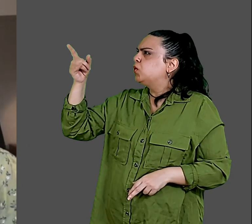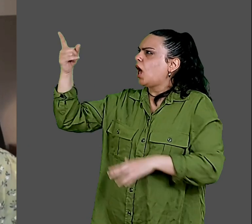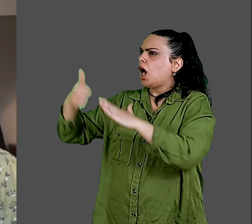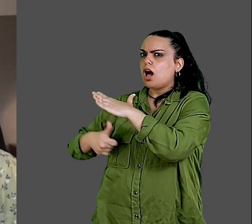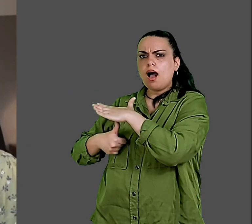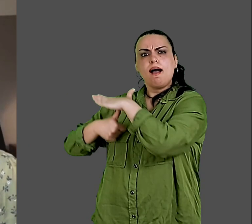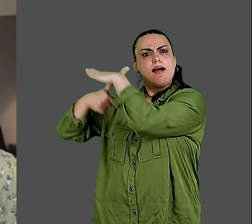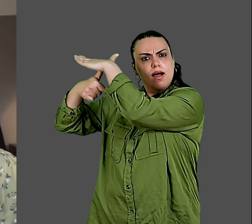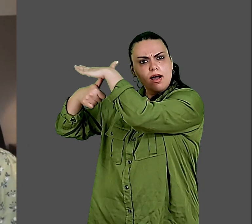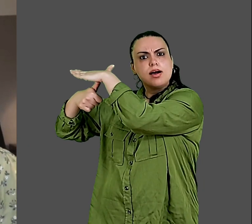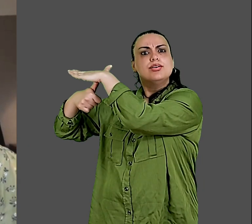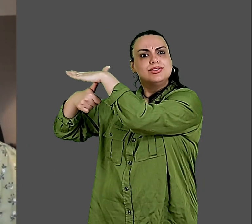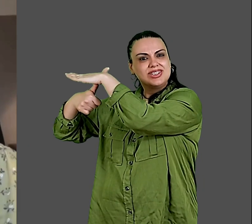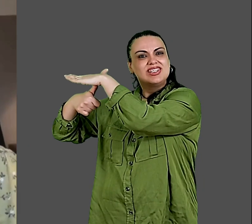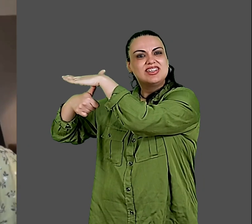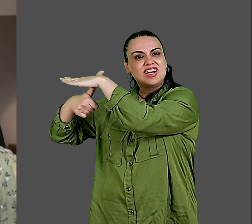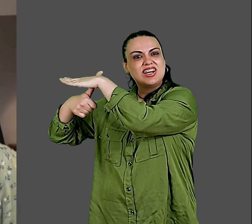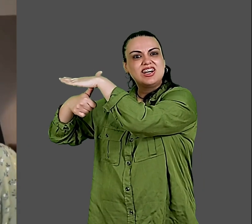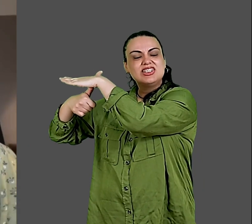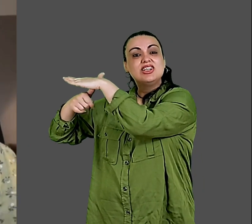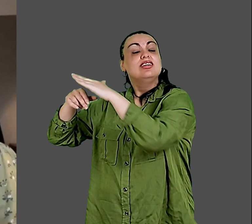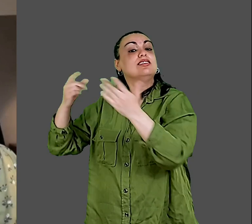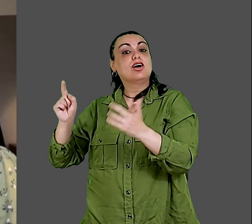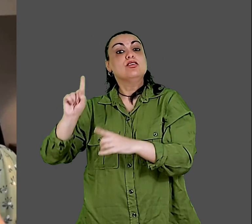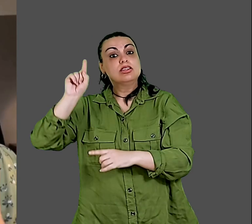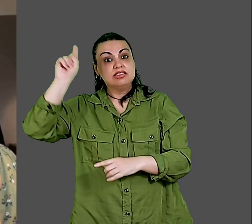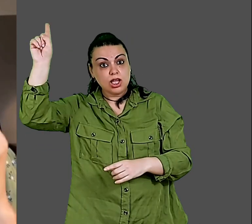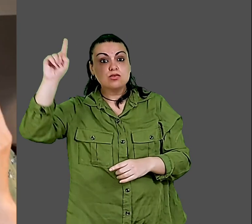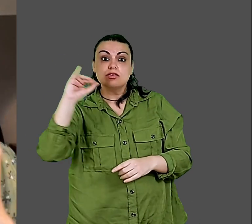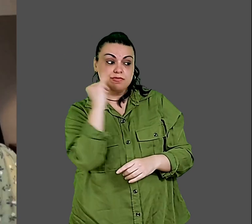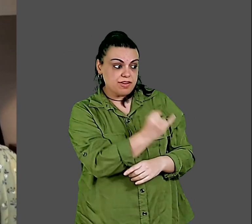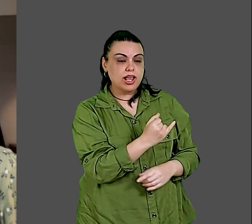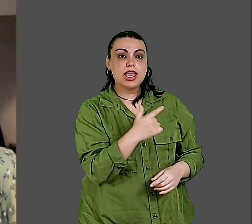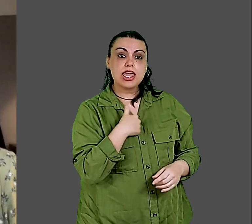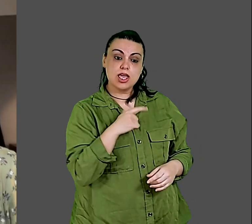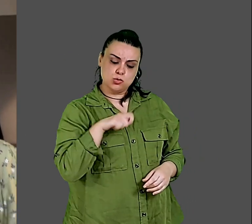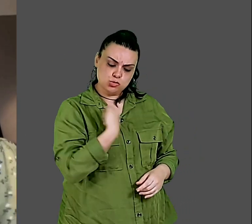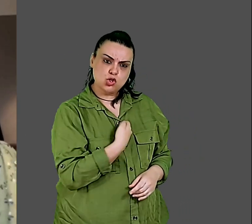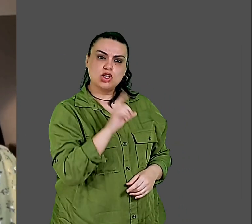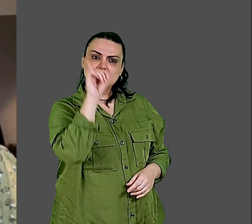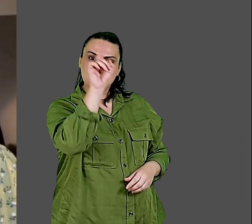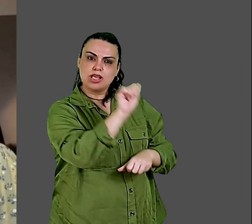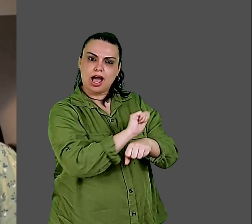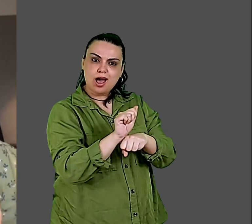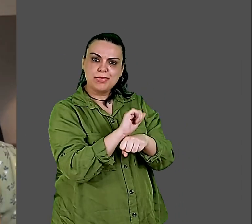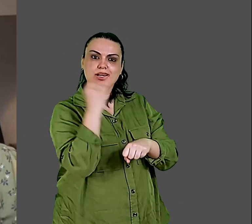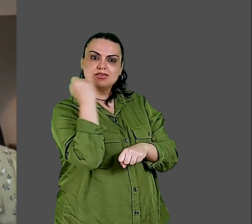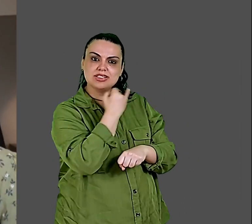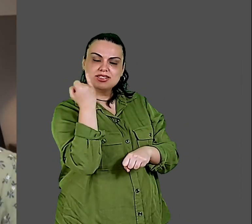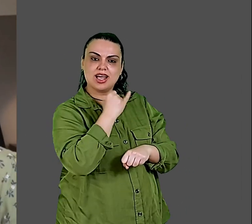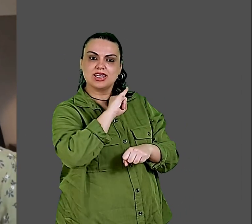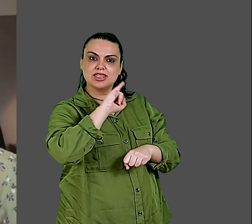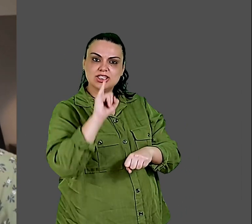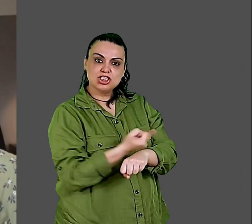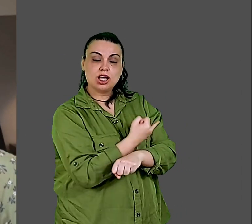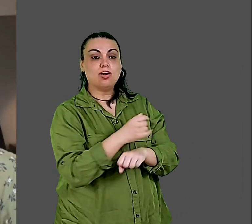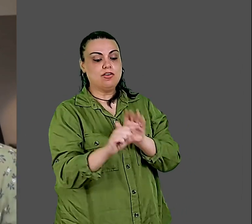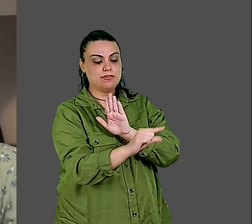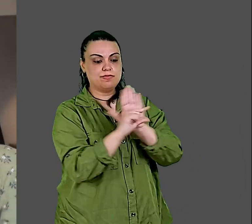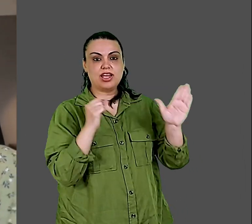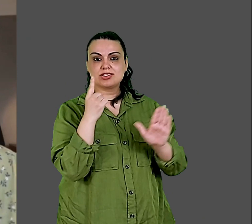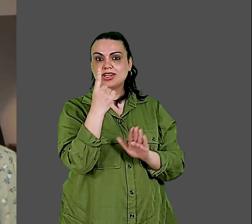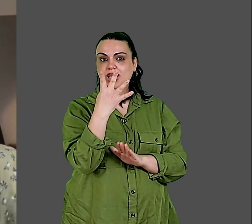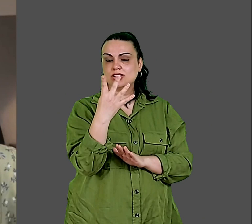diálogo que ele tem com Moisés na sarça, a partir desse princípio: eu sou o Deus de Abraão, o Deus de Isaac e o Deus de Jacó. Por que ele faz isso? Versos de número 14